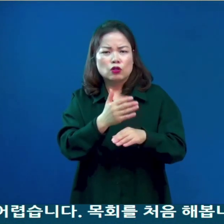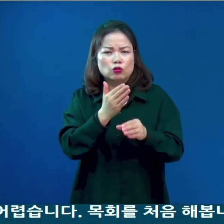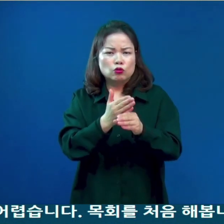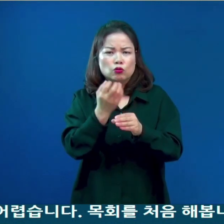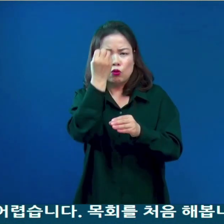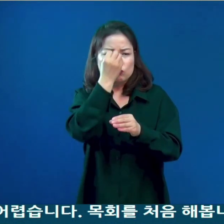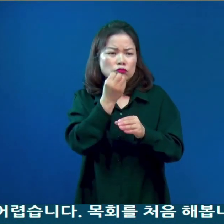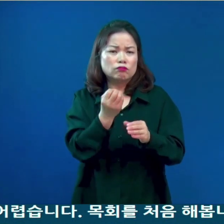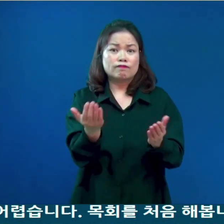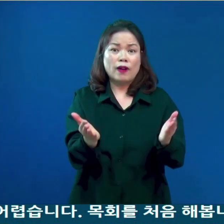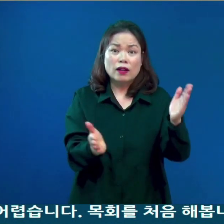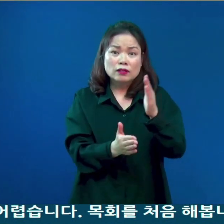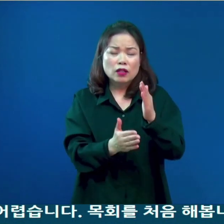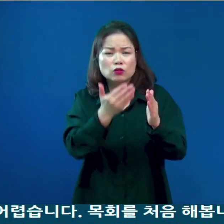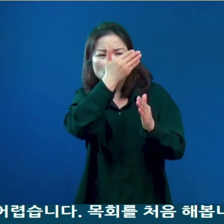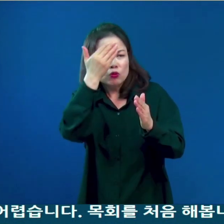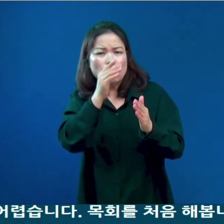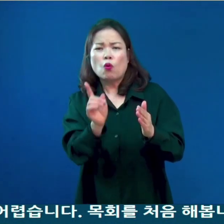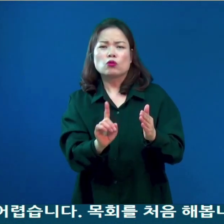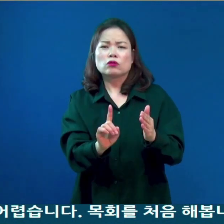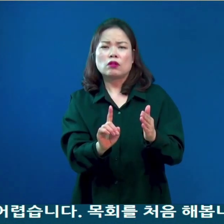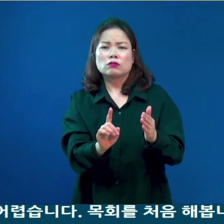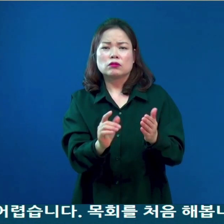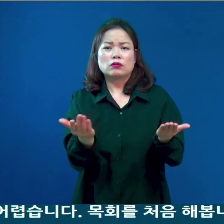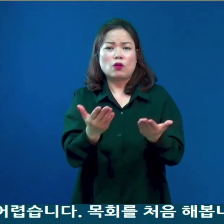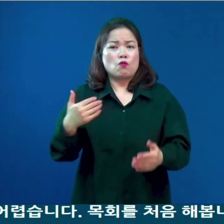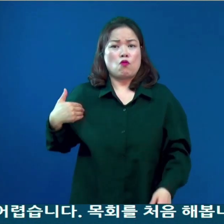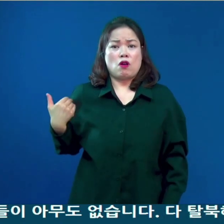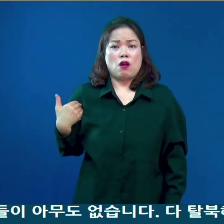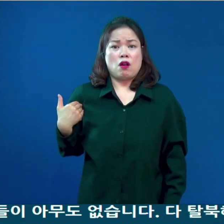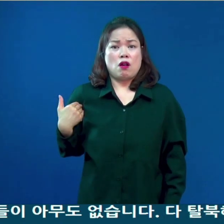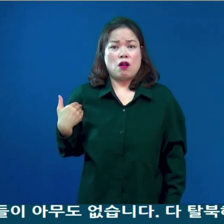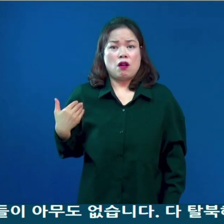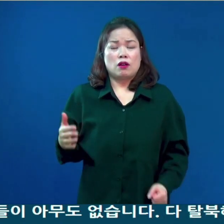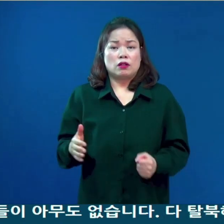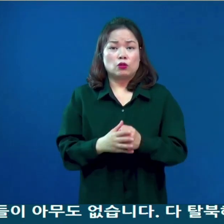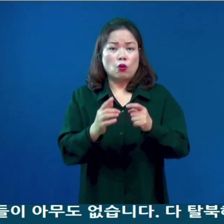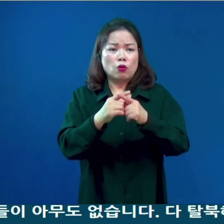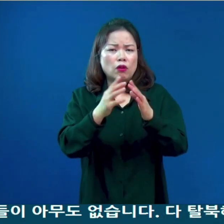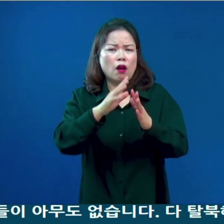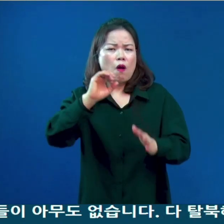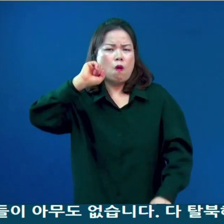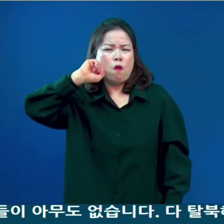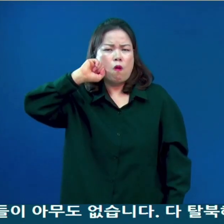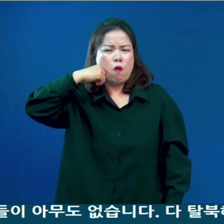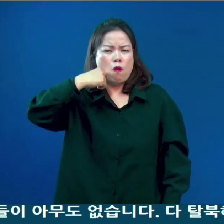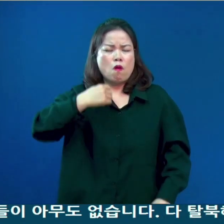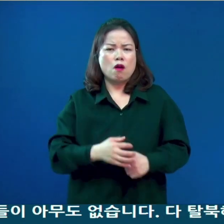해야 되는지, 청년부는 어떻게 해야 되는지 잘 몰라요. 그러다 보니까 교회가 어렵습니다.